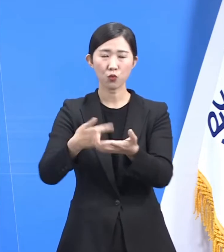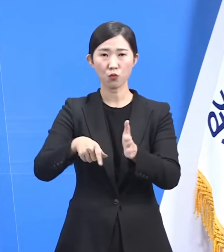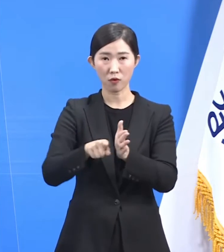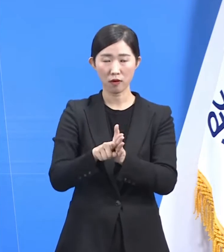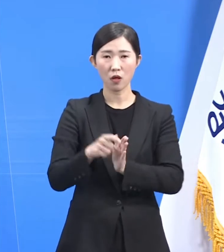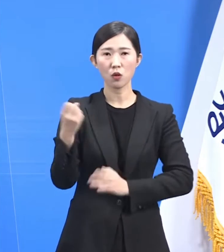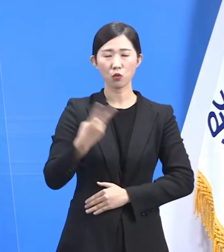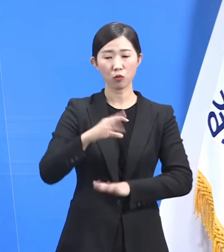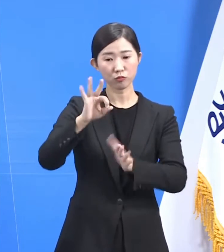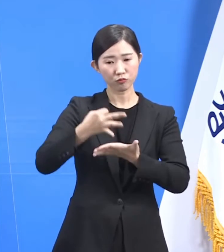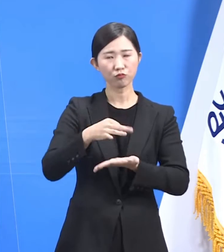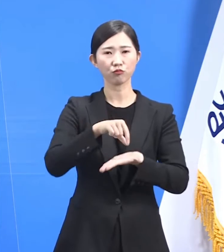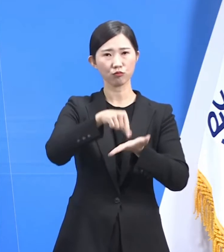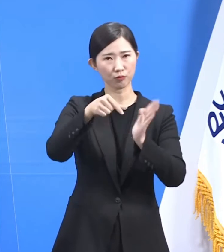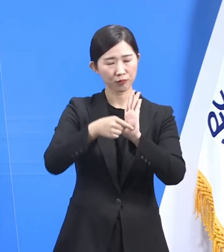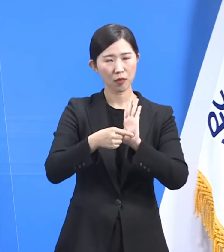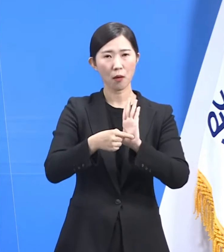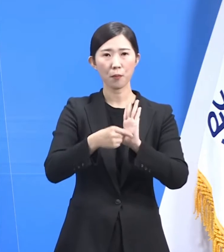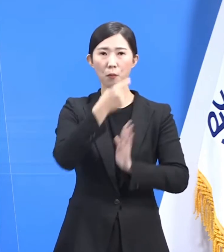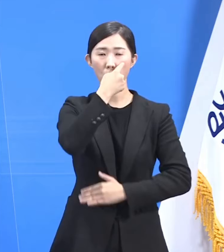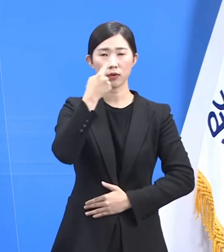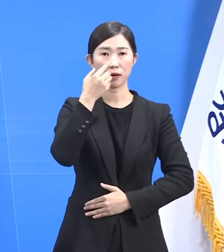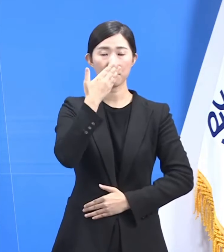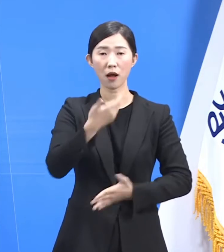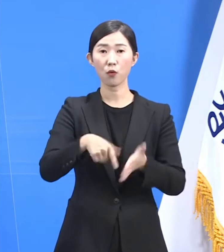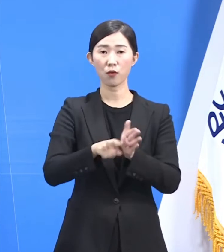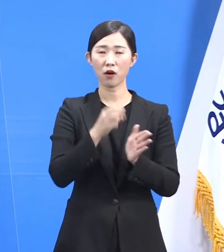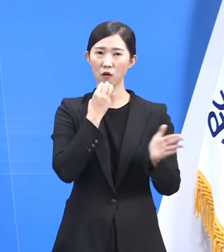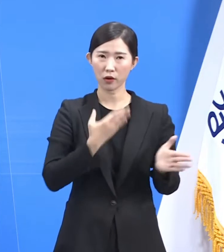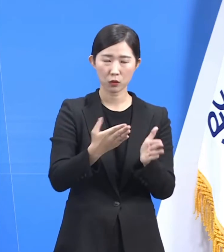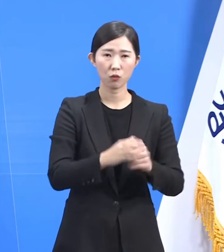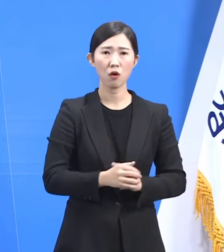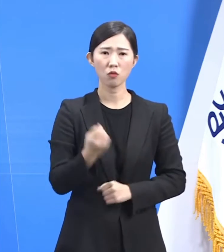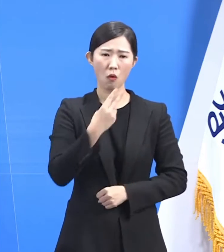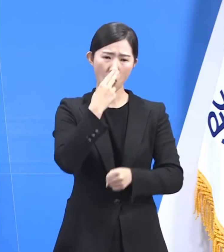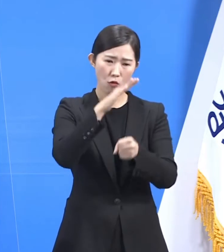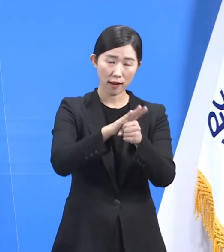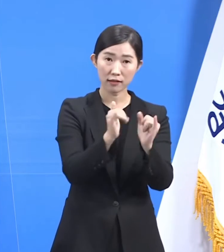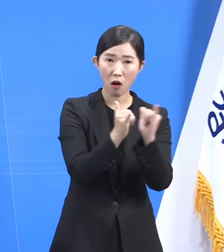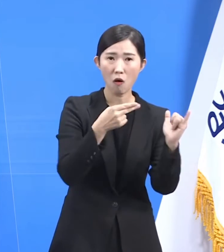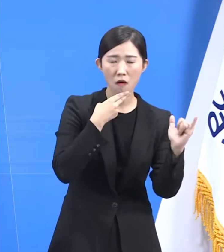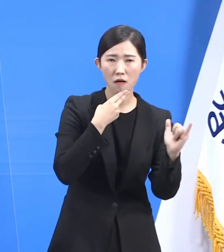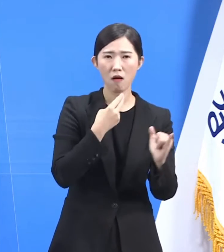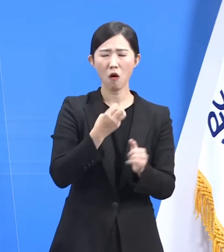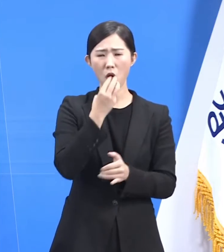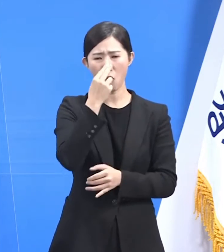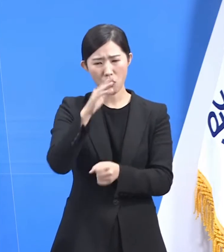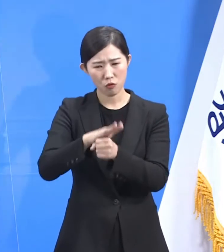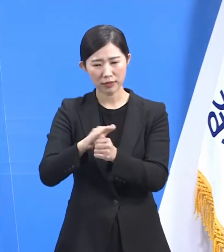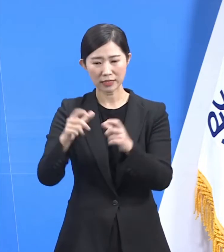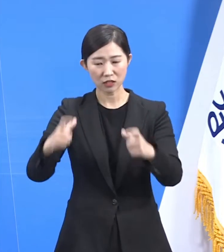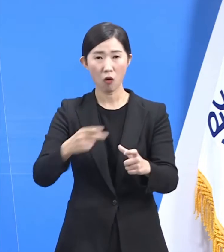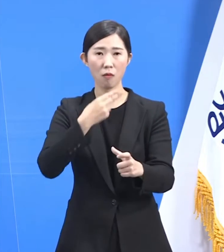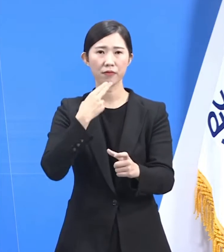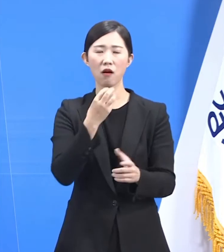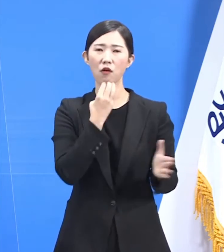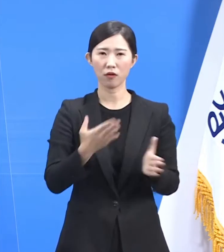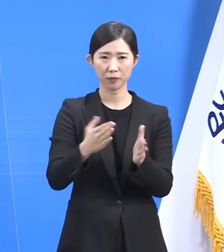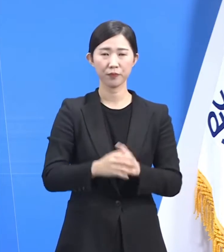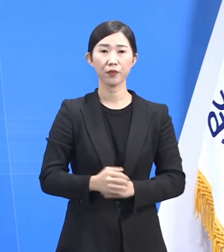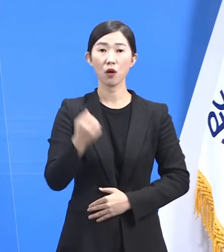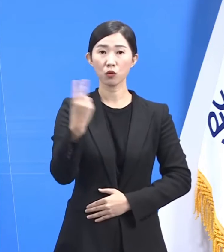경기도, 억울한 사람도 억울한 지역도 없는 경기도, 한반도의 평화가 시작되는